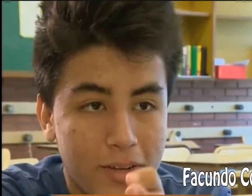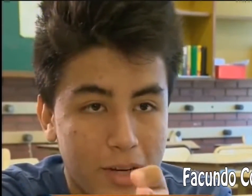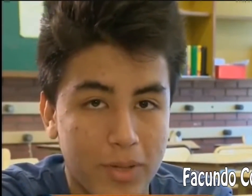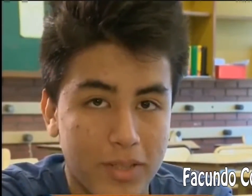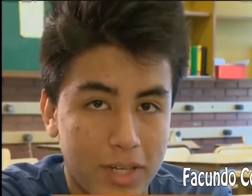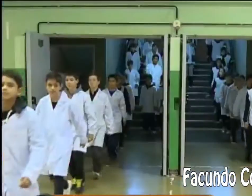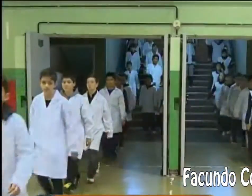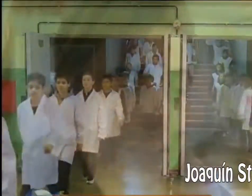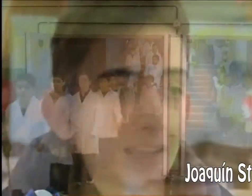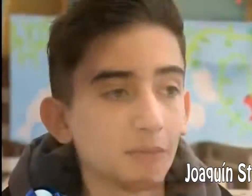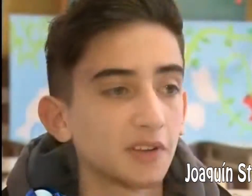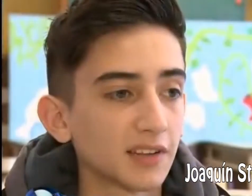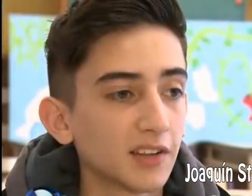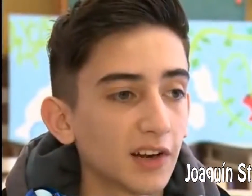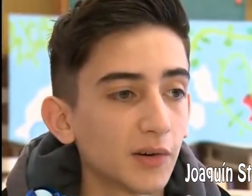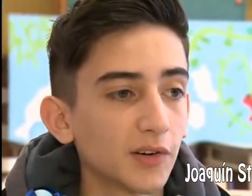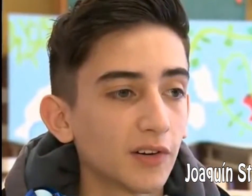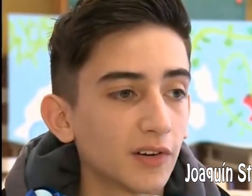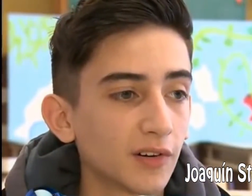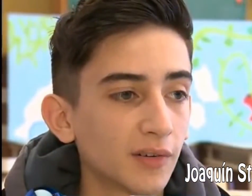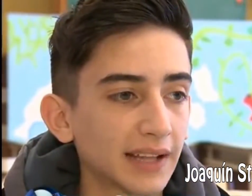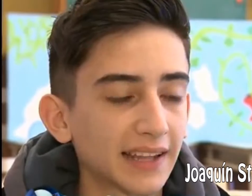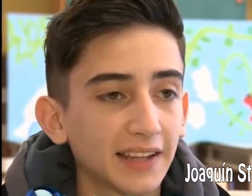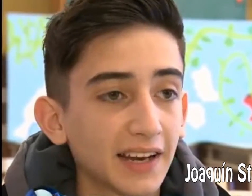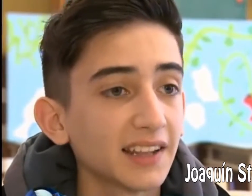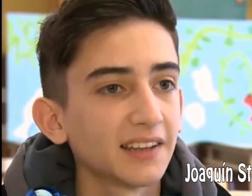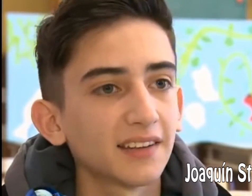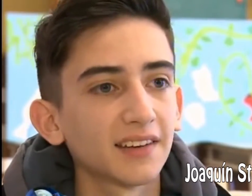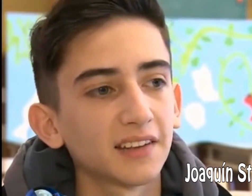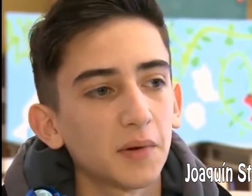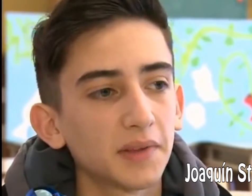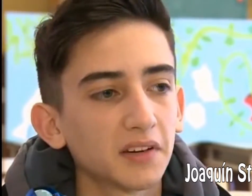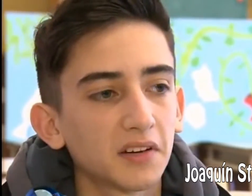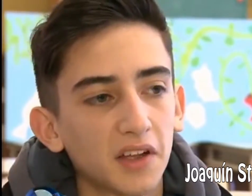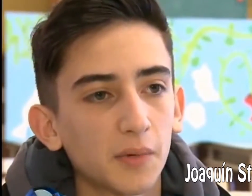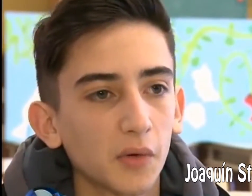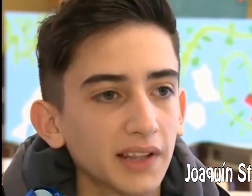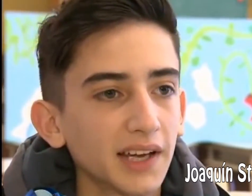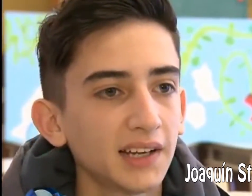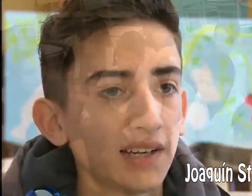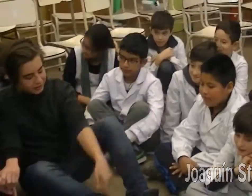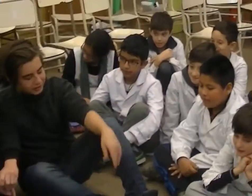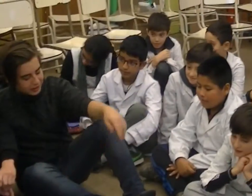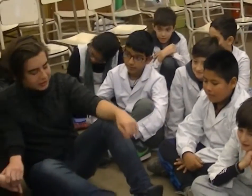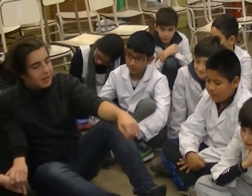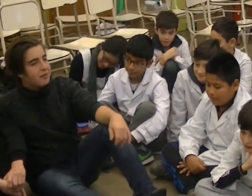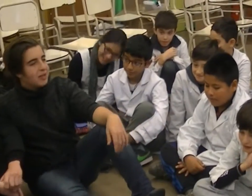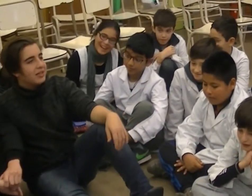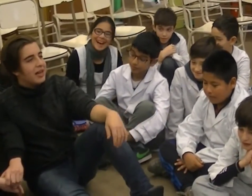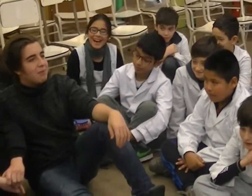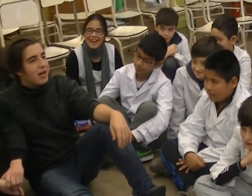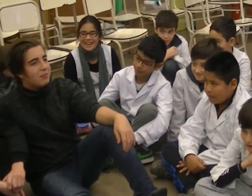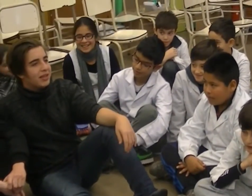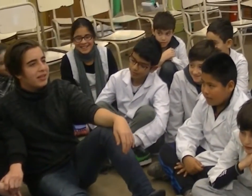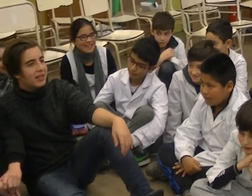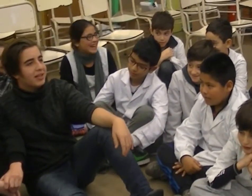otras personas. Estábamos haciendo algo bastante grande, quizás en ese momento no nos dábamos cuenta. Así fue como otros niños de